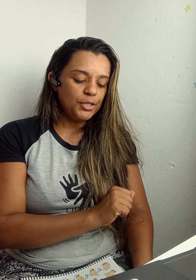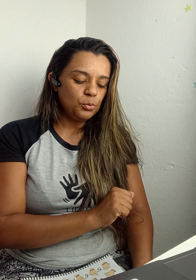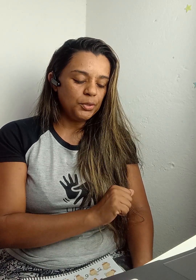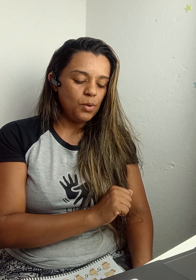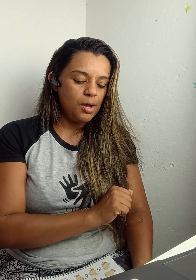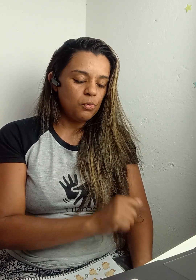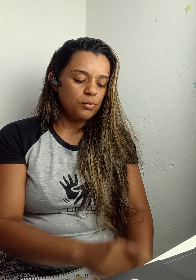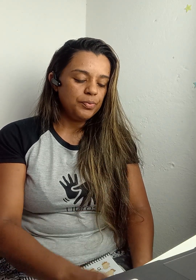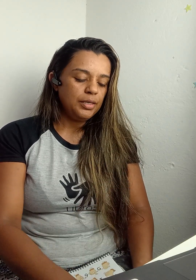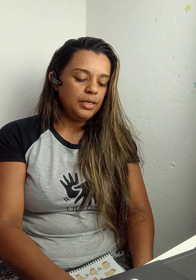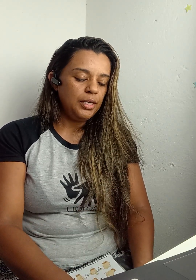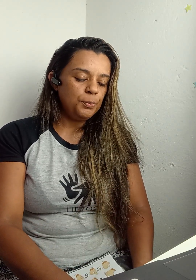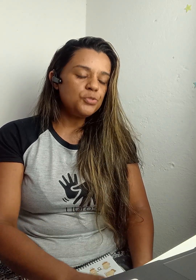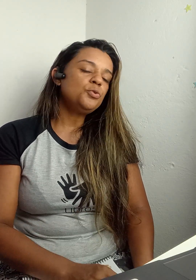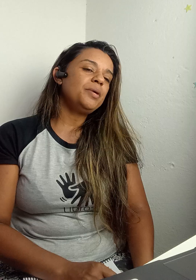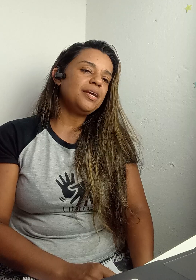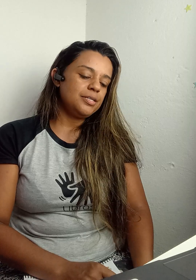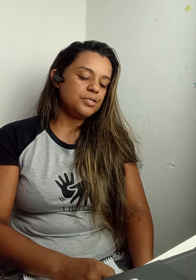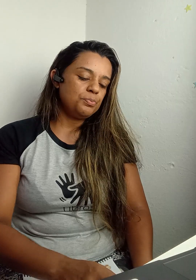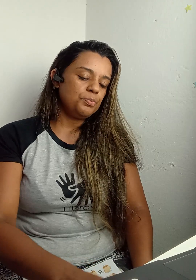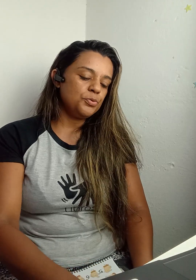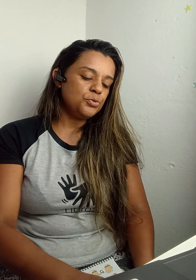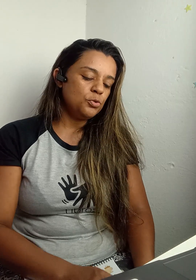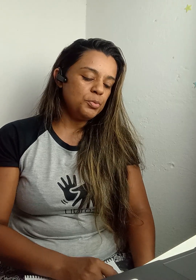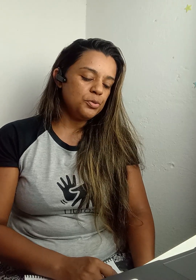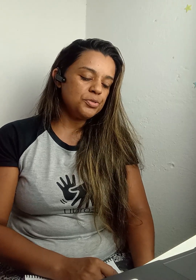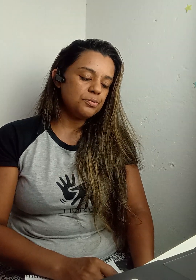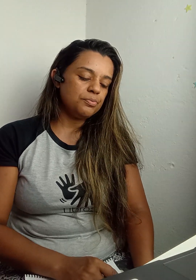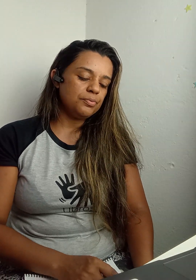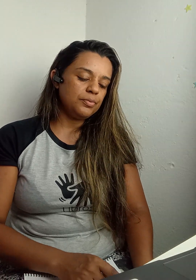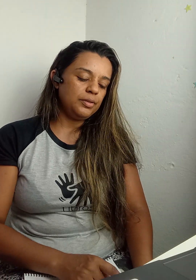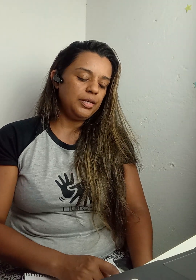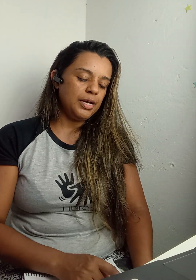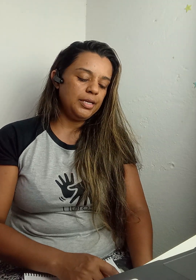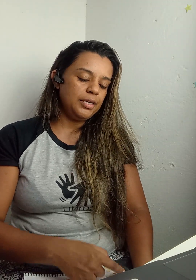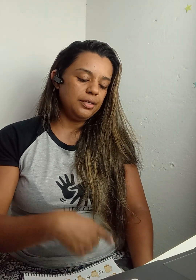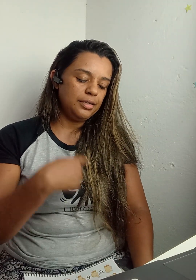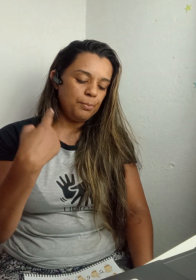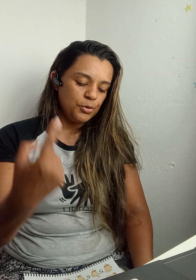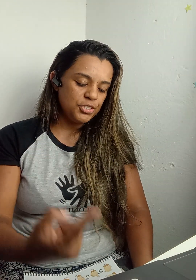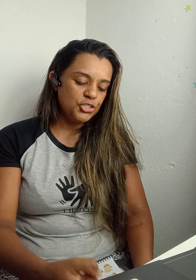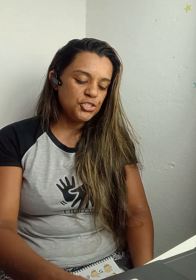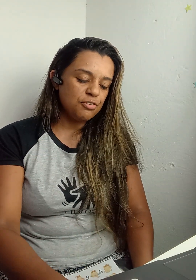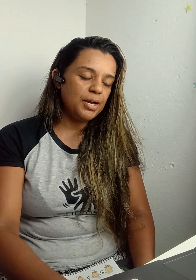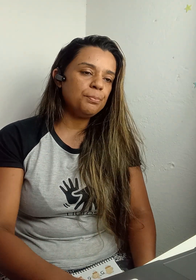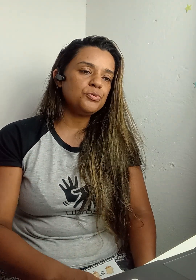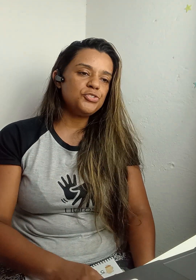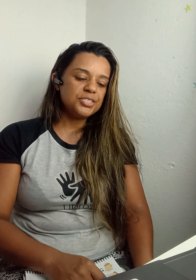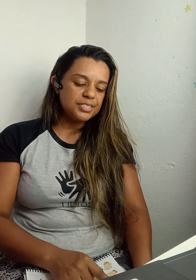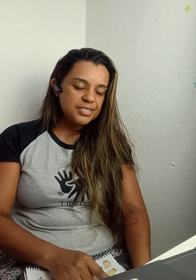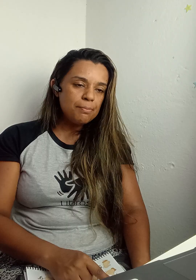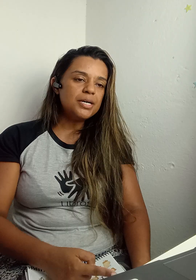alfabeto manual ir para os numerais, para os números, e aí depois a gente já vai para os dias da